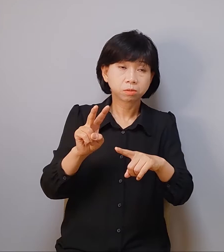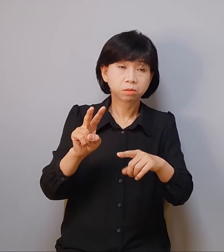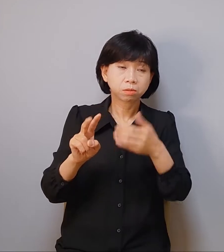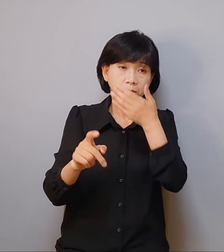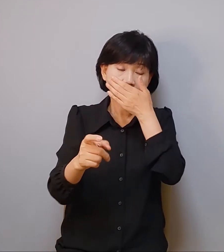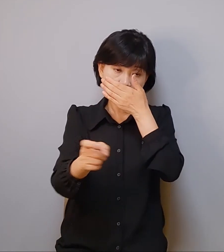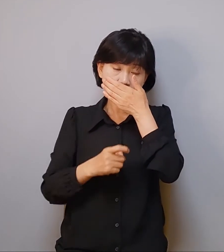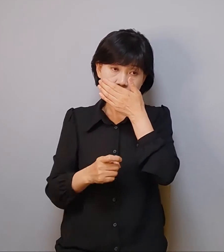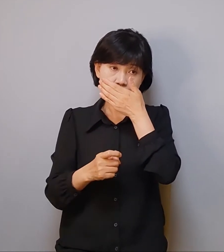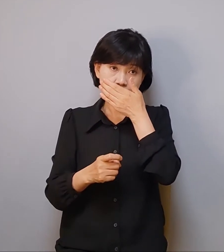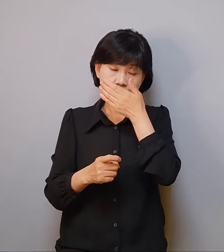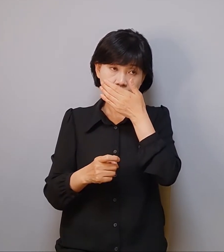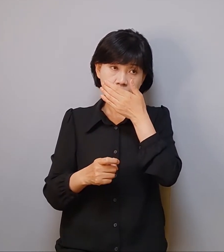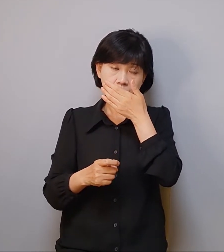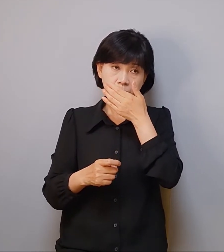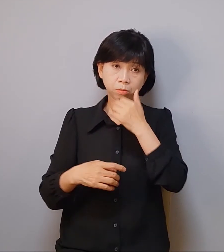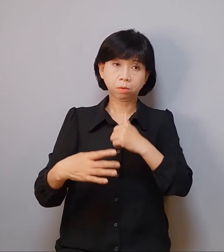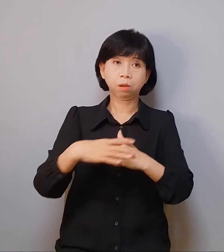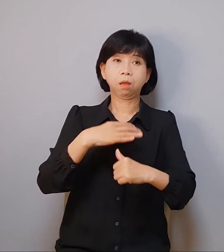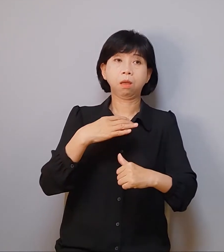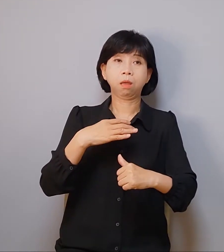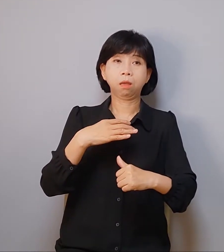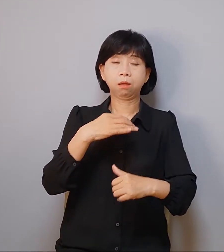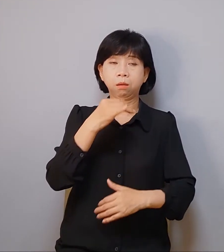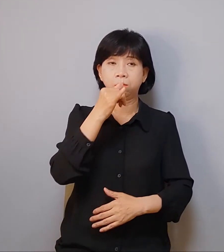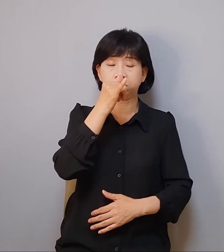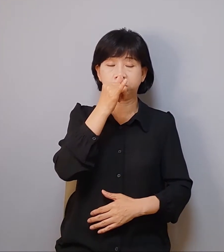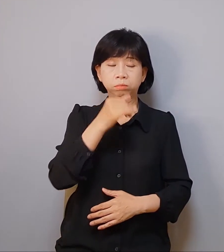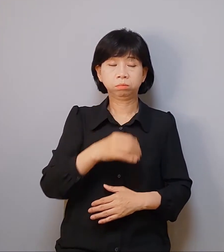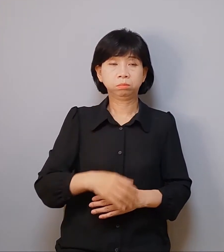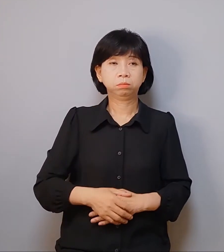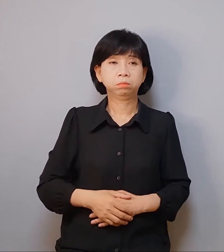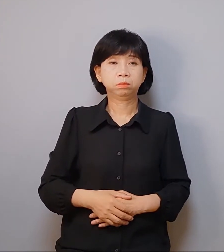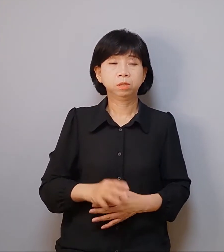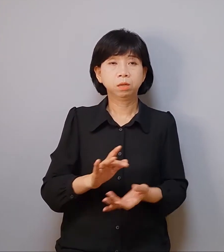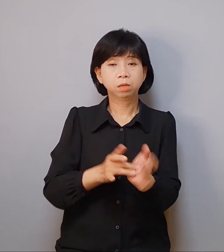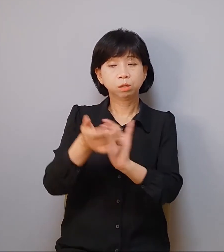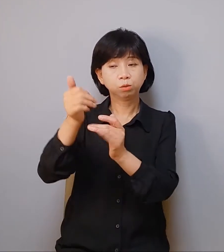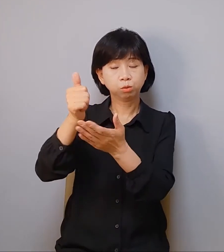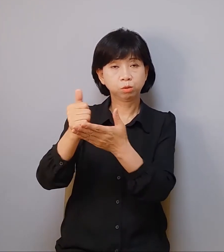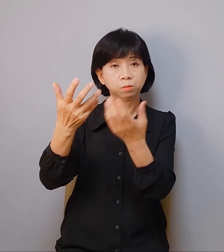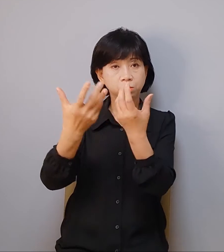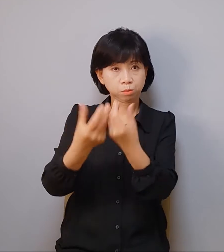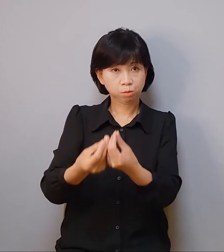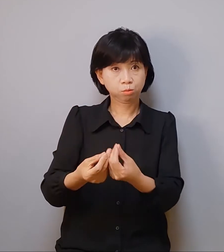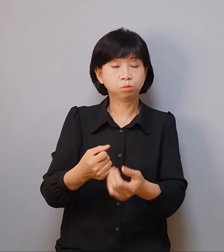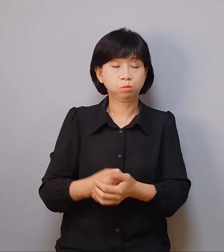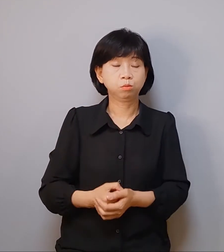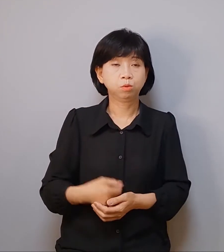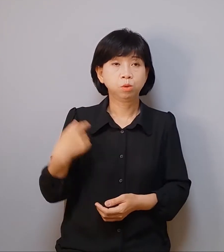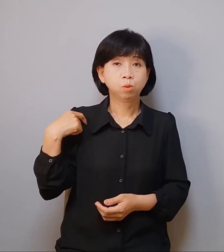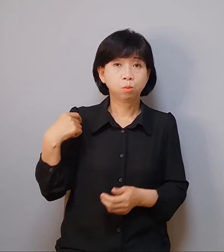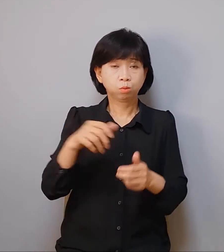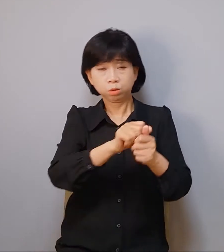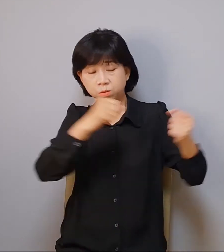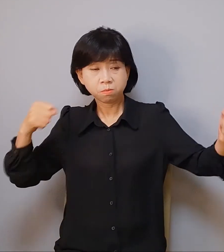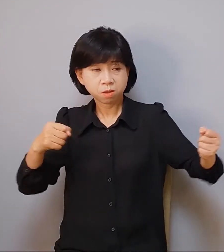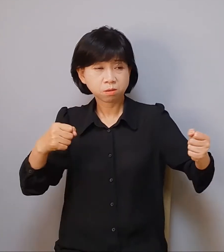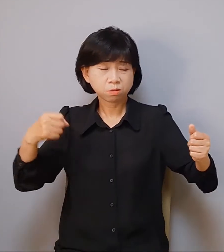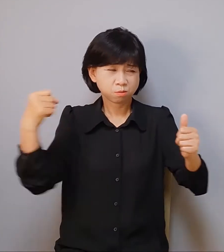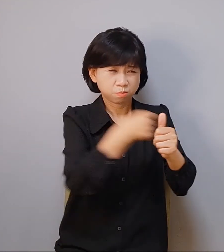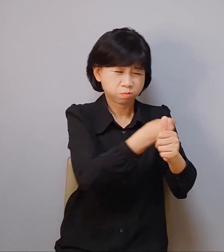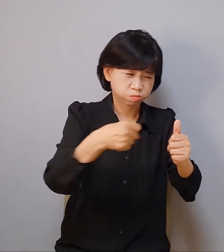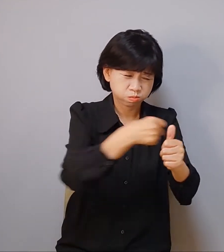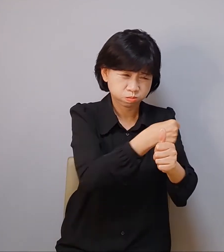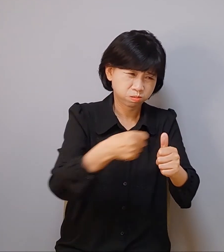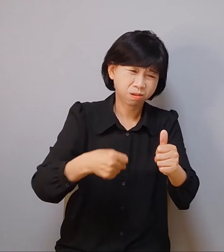10장에 예수님께서 말씀하신 비유입니다. 옷을 벗기고 때려 거의 죽은 것을 버리고 갑니다.